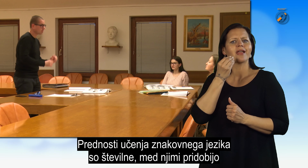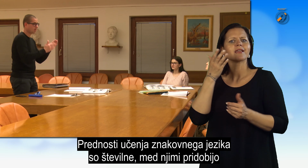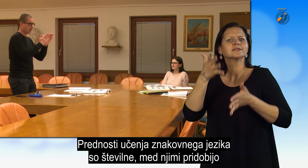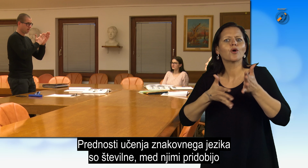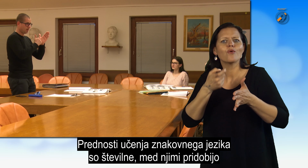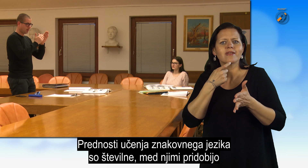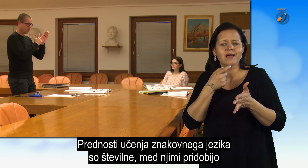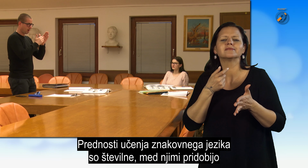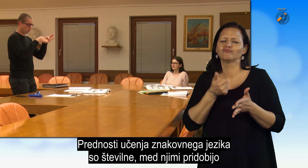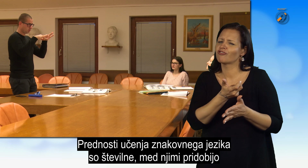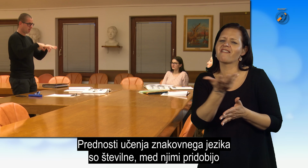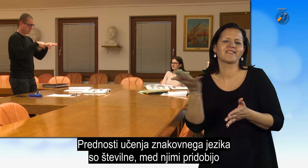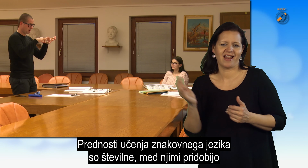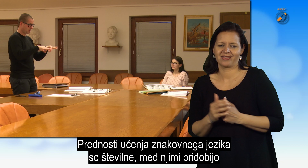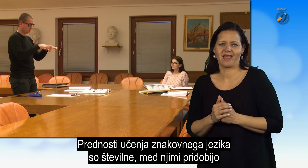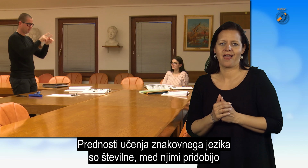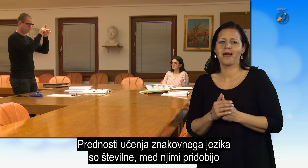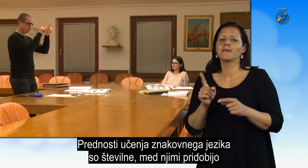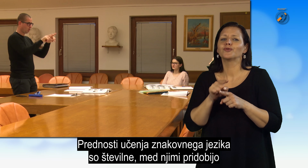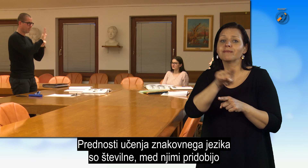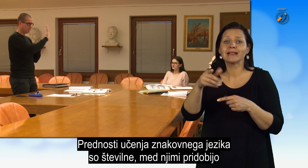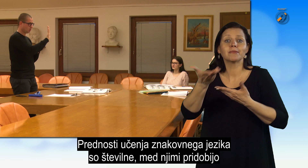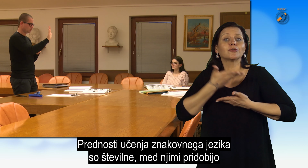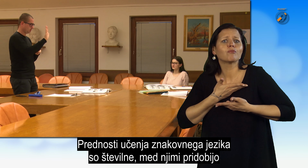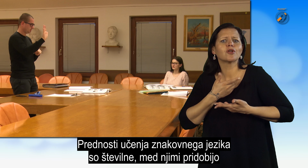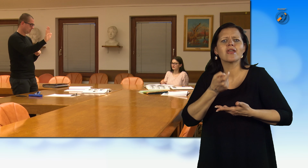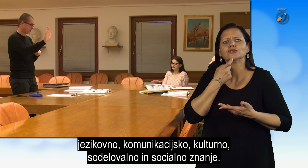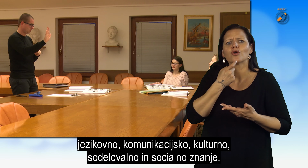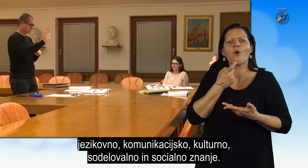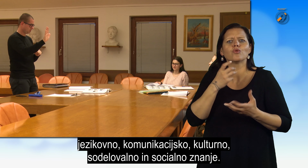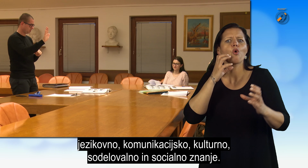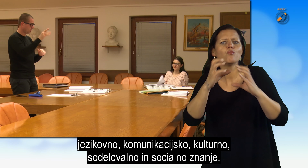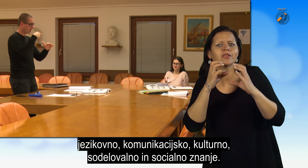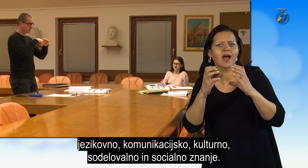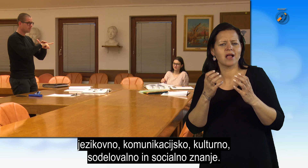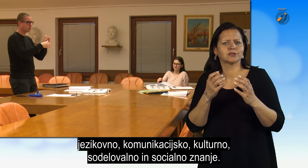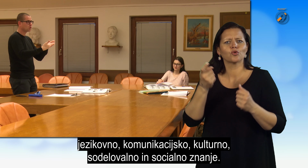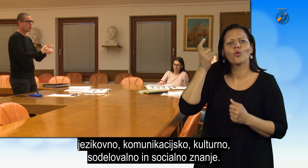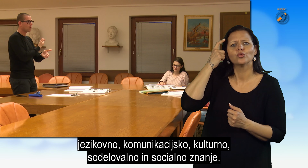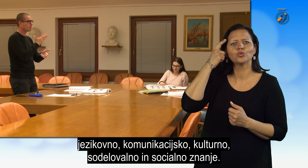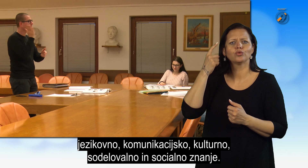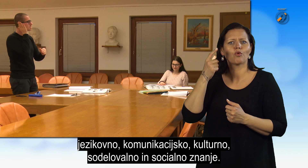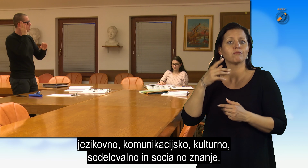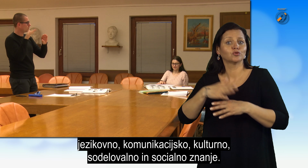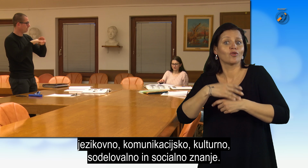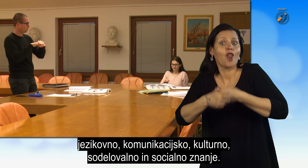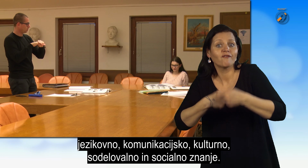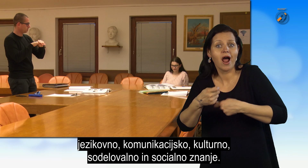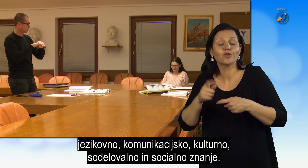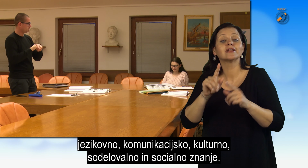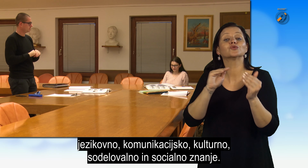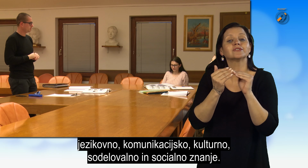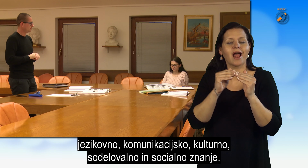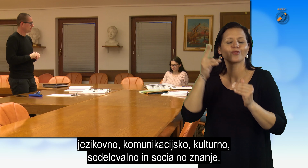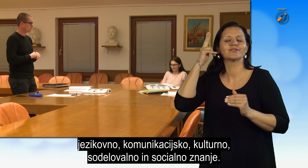Prednosti učenja znakovnega jezika so številne, med njimi pridobijo jezikovno, komunikacijsko, kulturno,